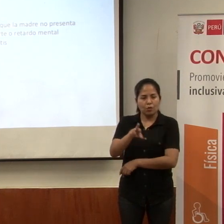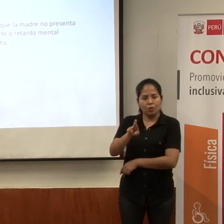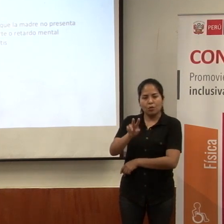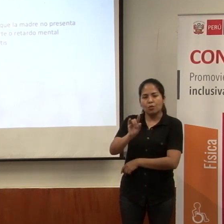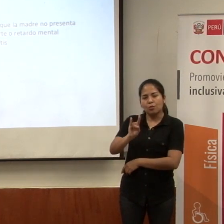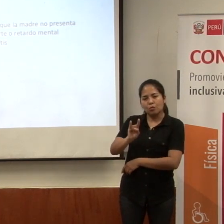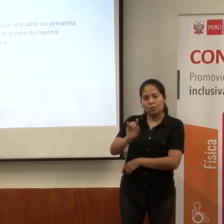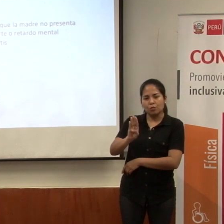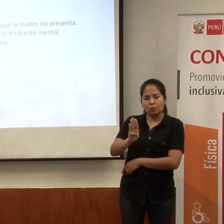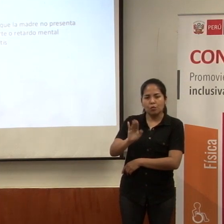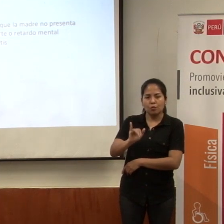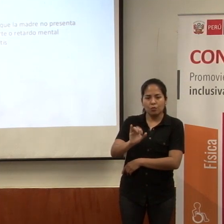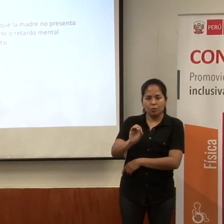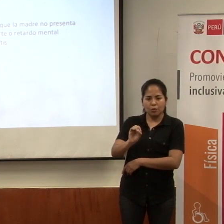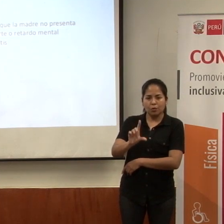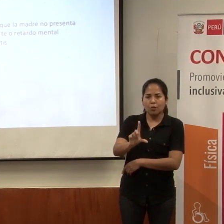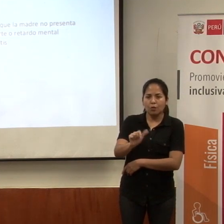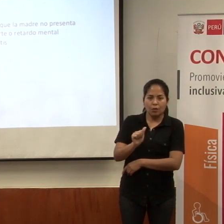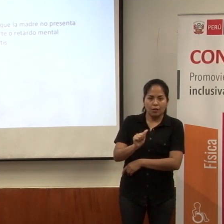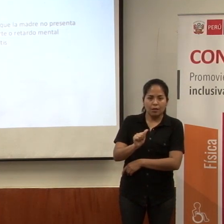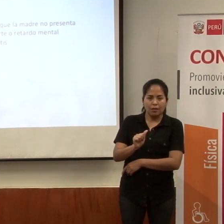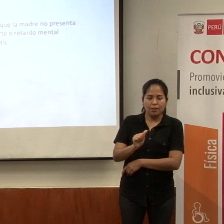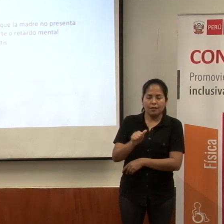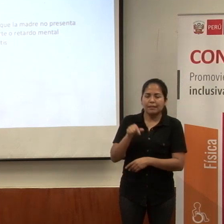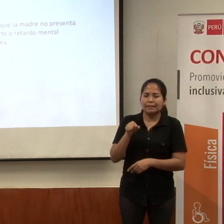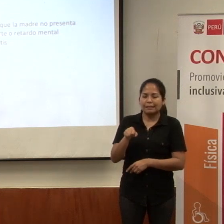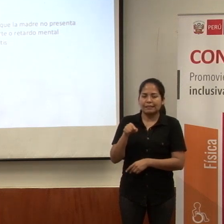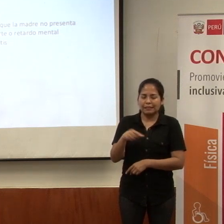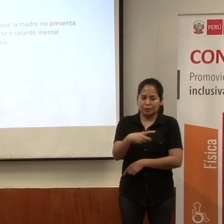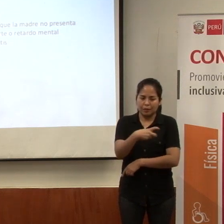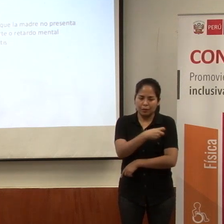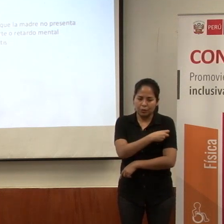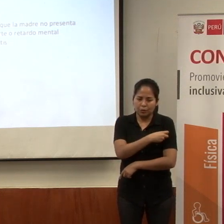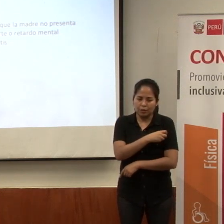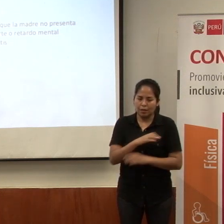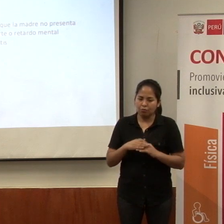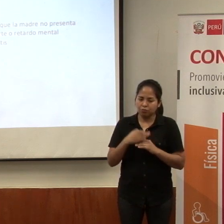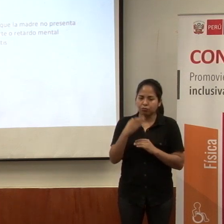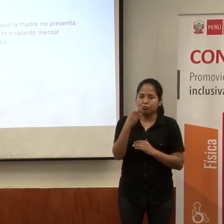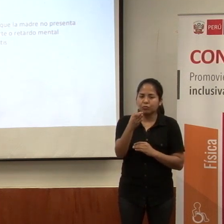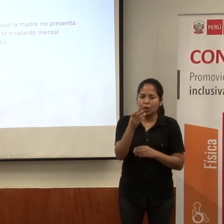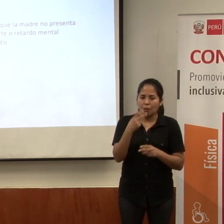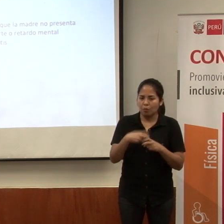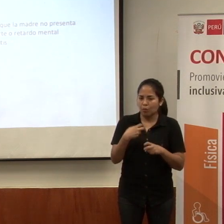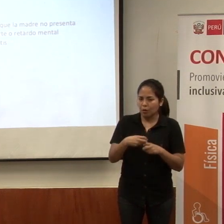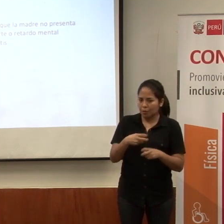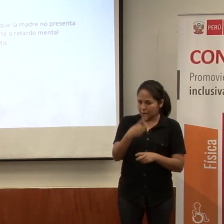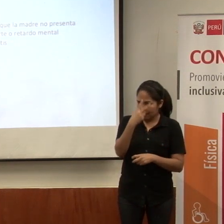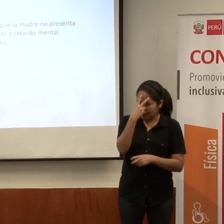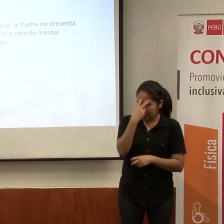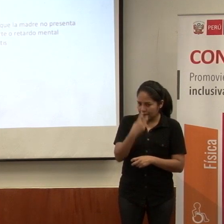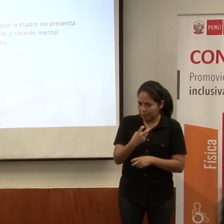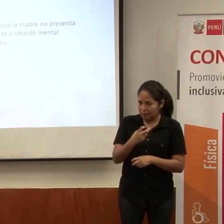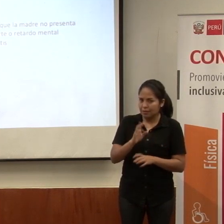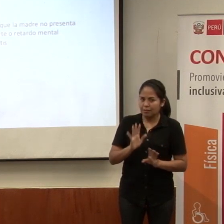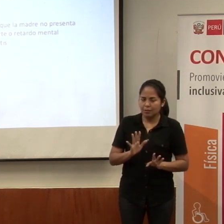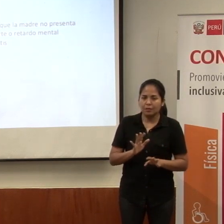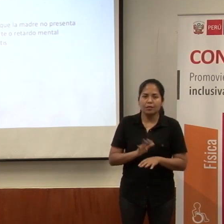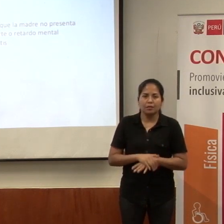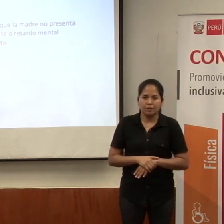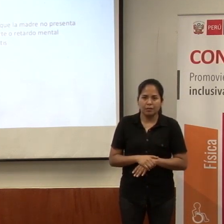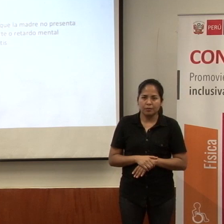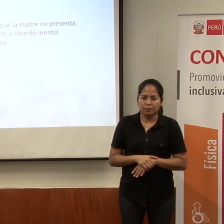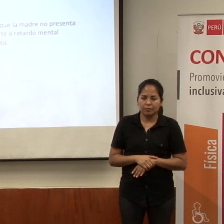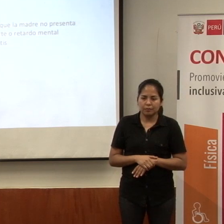Felizmente que como la vacuna contra la rubiola es parte de una vacuna que se llama la SPR, que es sarampión, paperas y